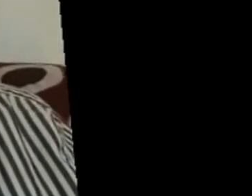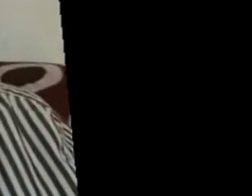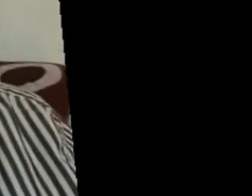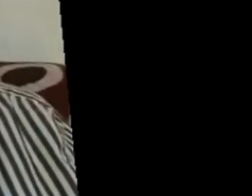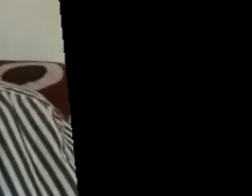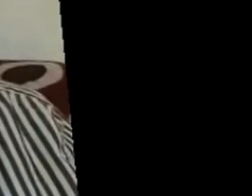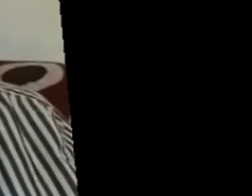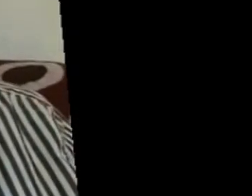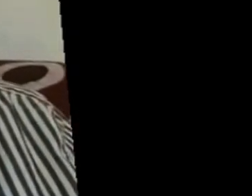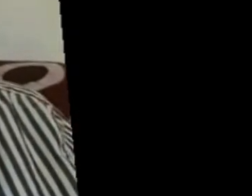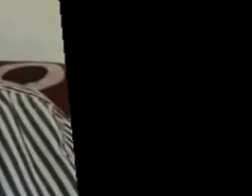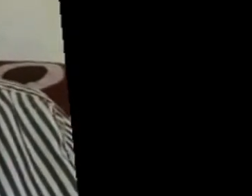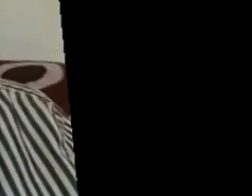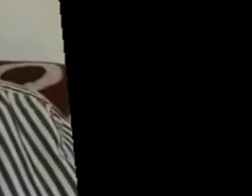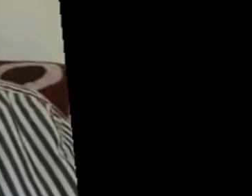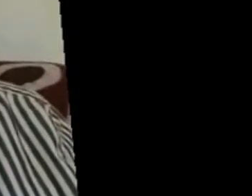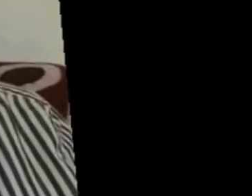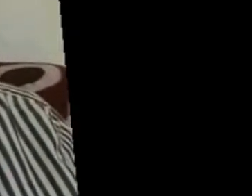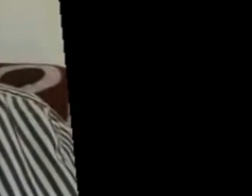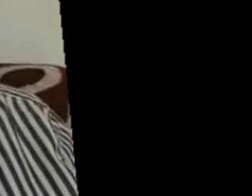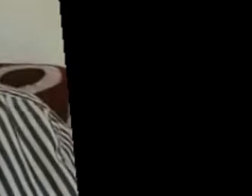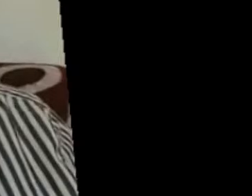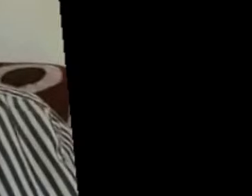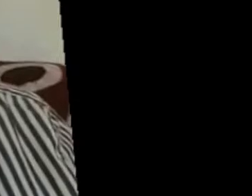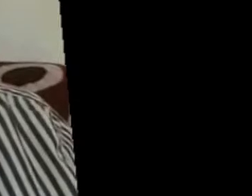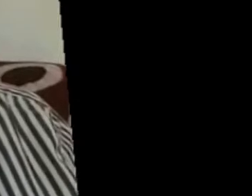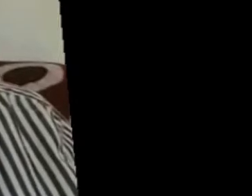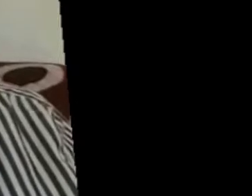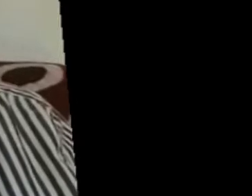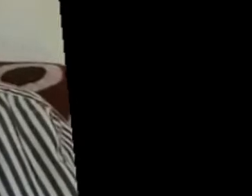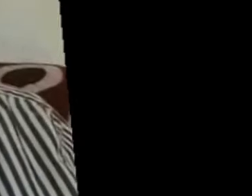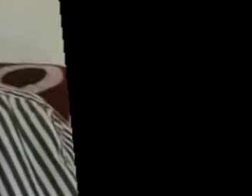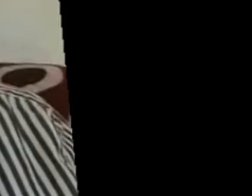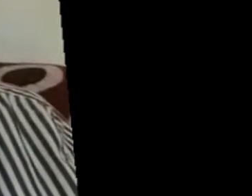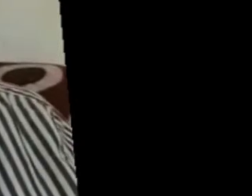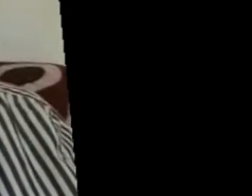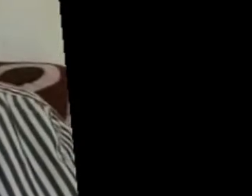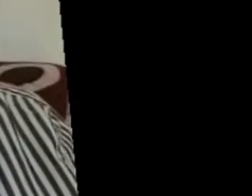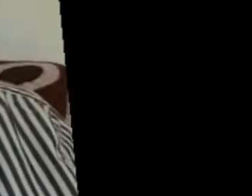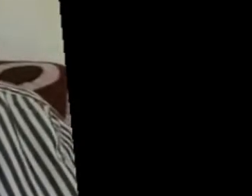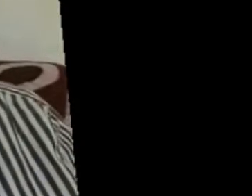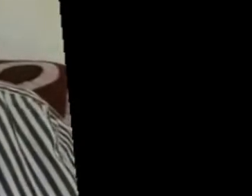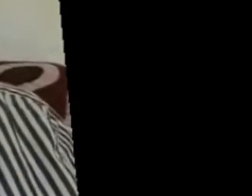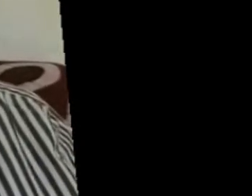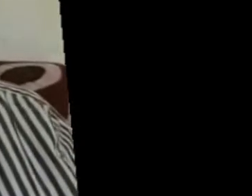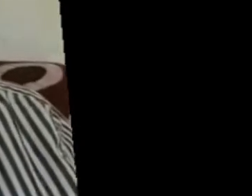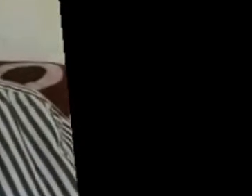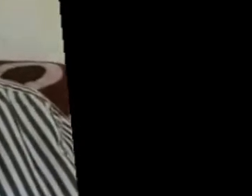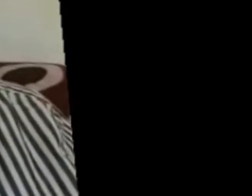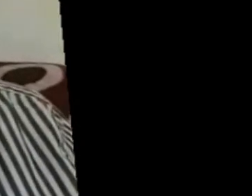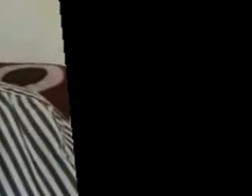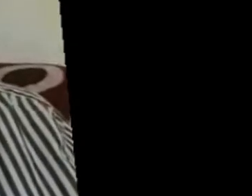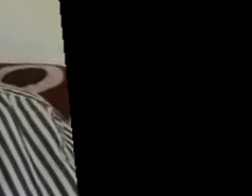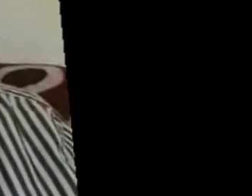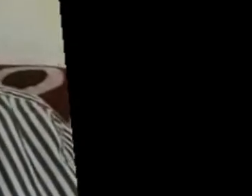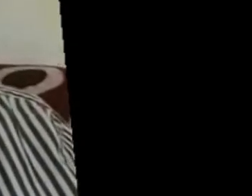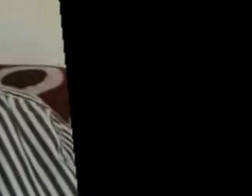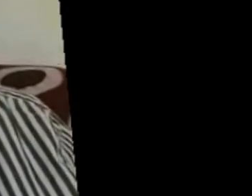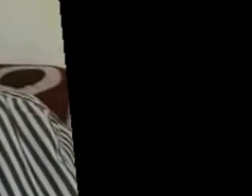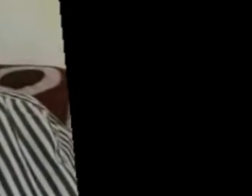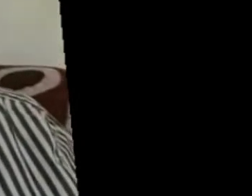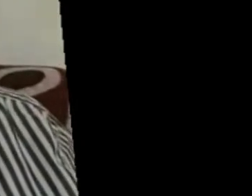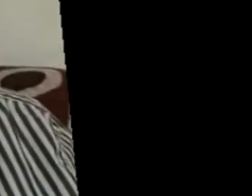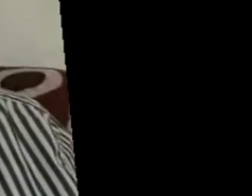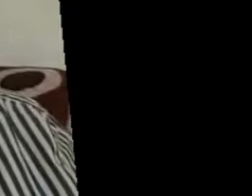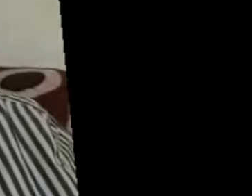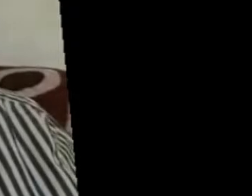às pessoas que acolhem lá, nossos filhos, né? Porque a PAI veio aqui para o Teoflotone já faz muitos